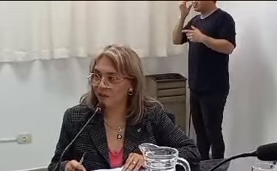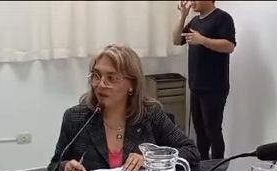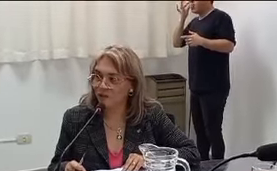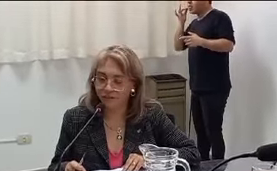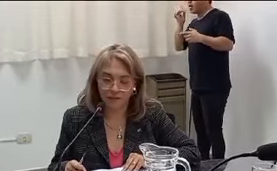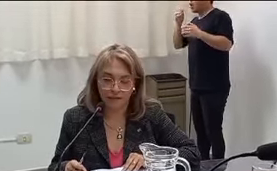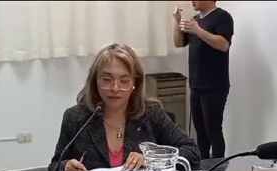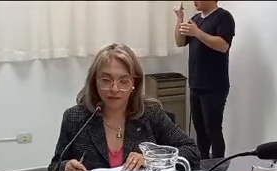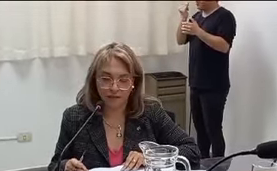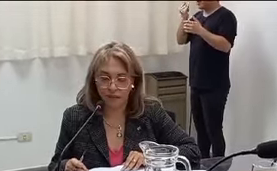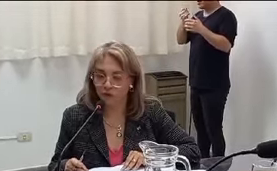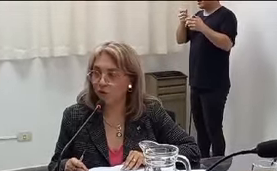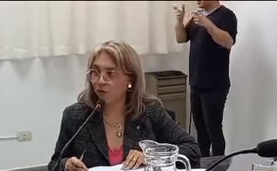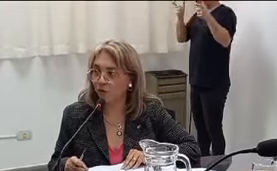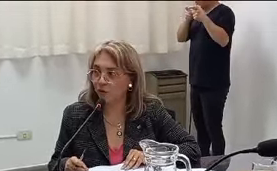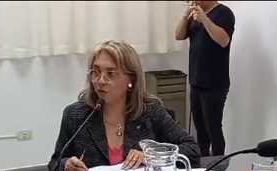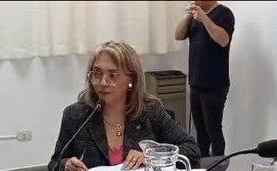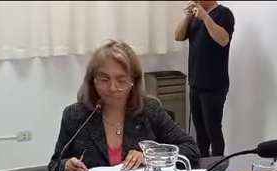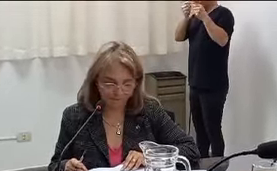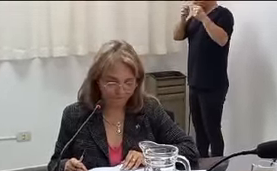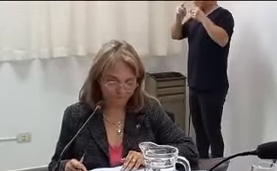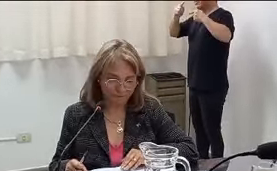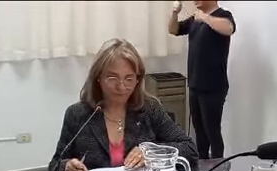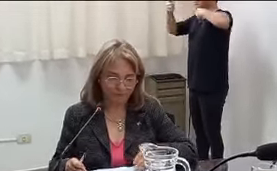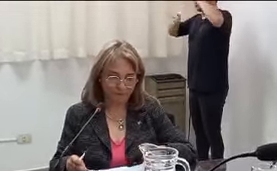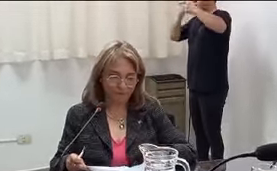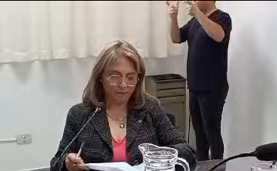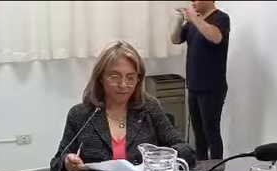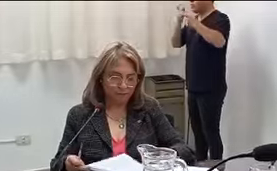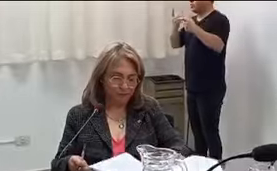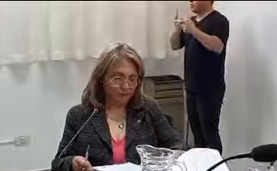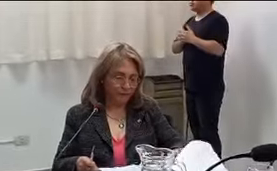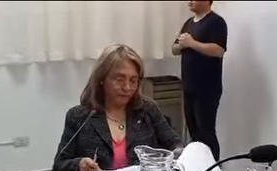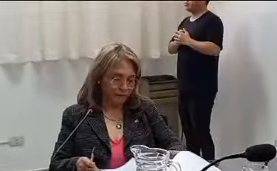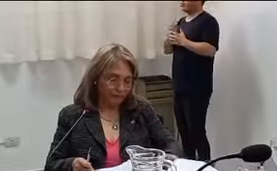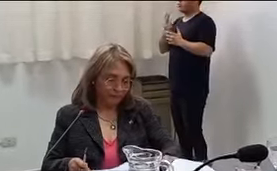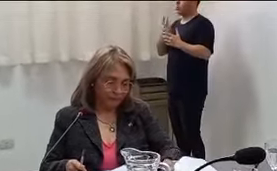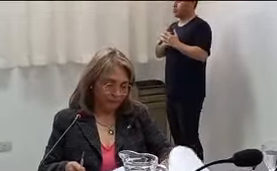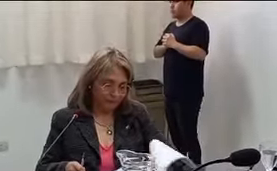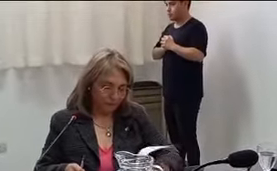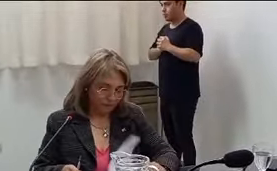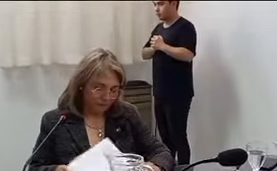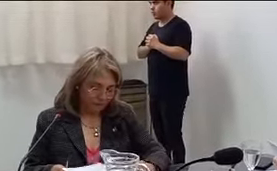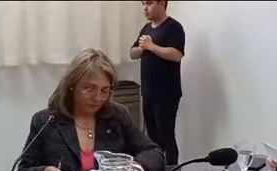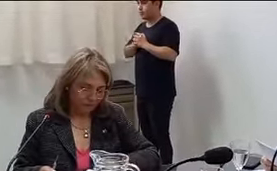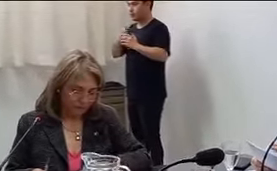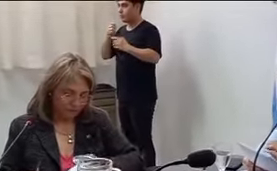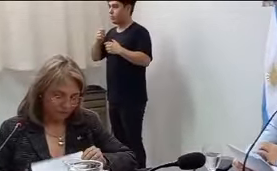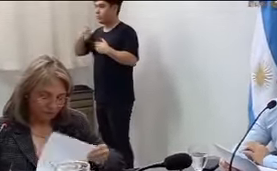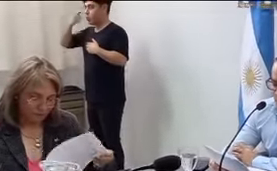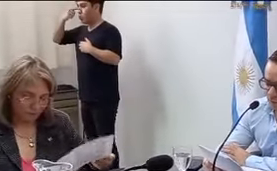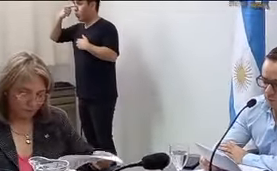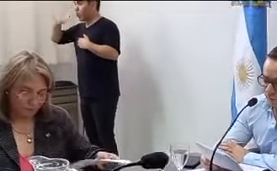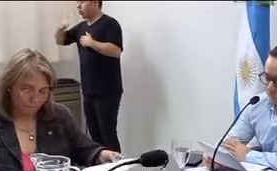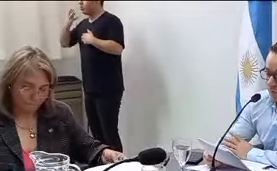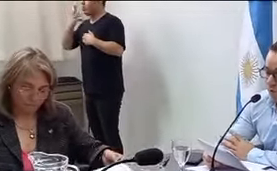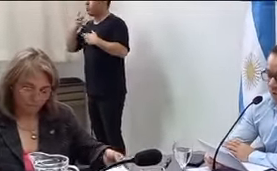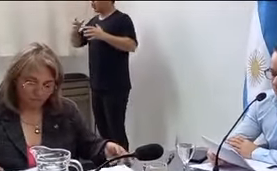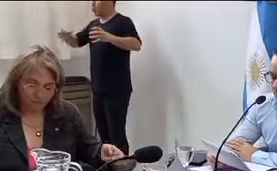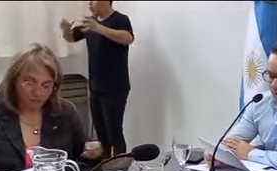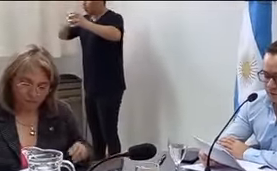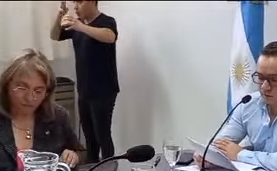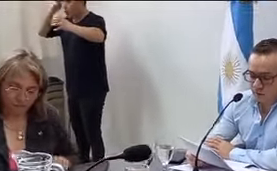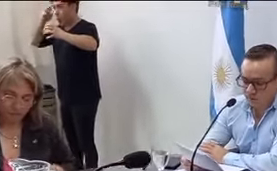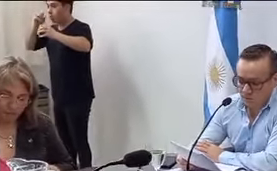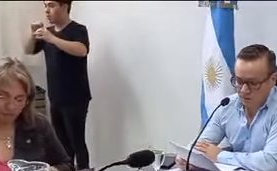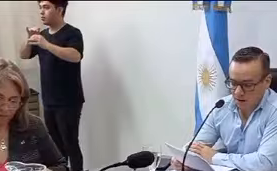al término de la comisión número 1. Bueno, por último, quería comunicarle al cuerpo, como es de